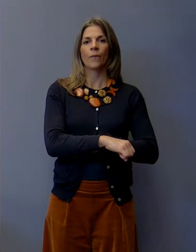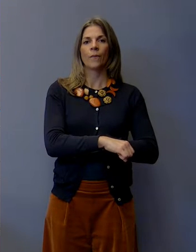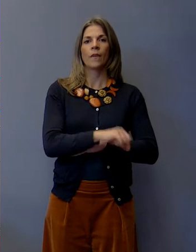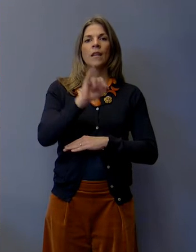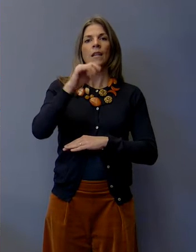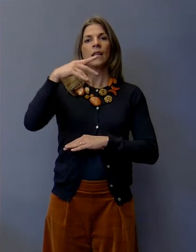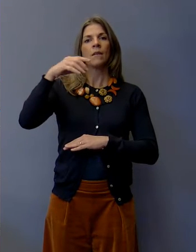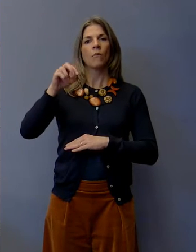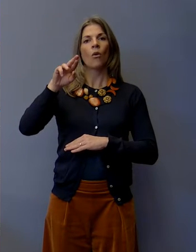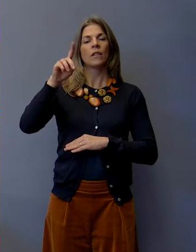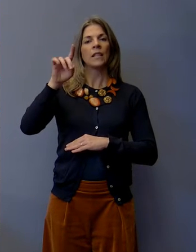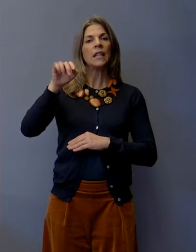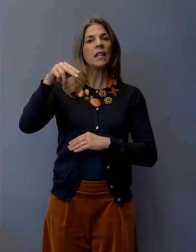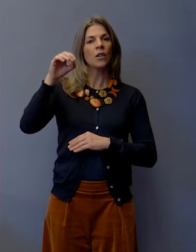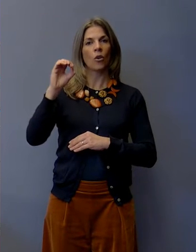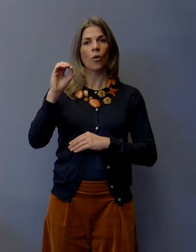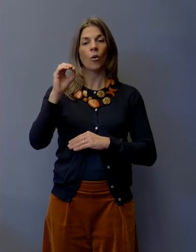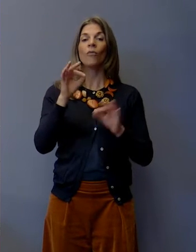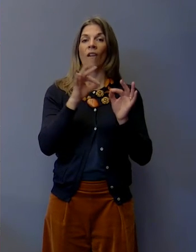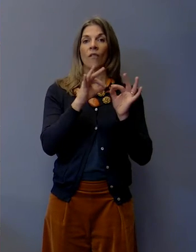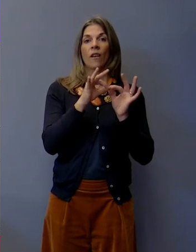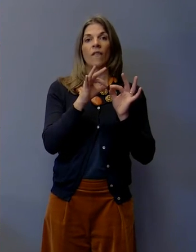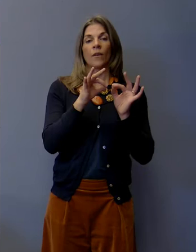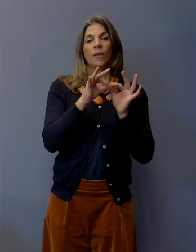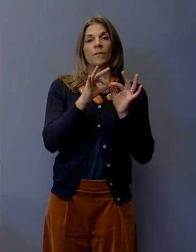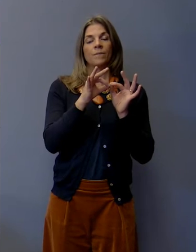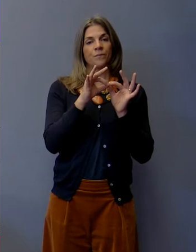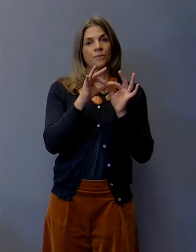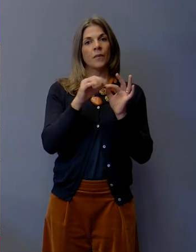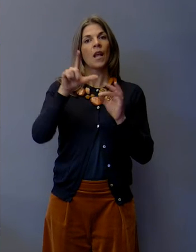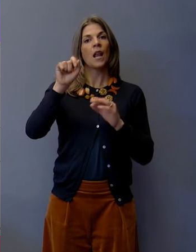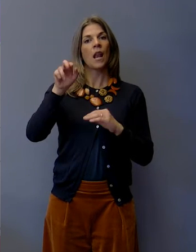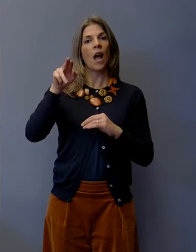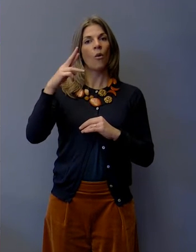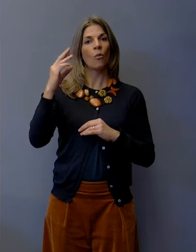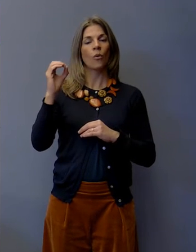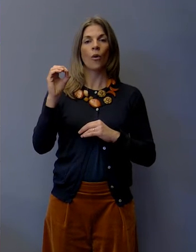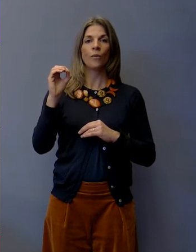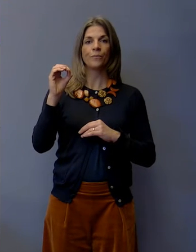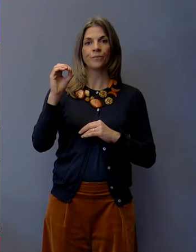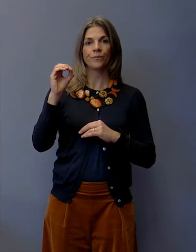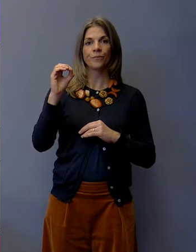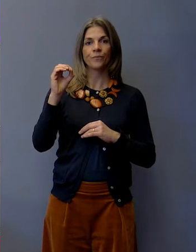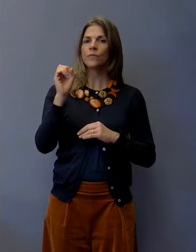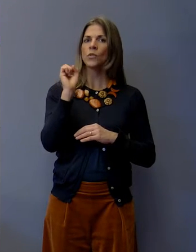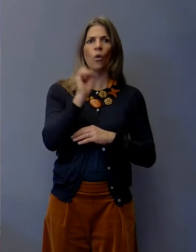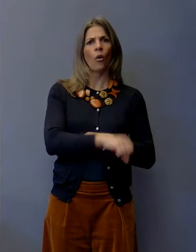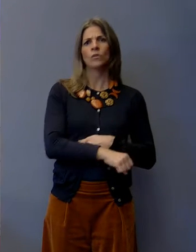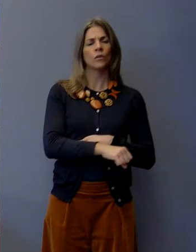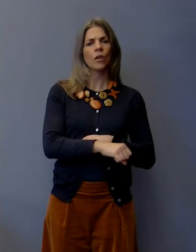immordino favorevole consigliera lauro contraria